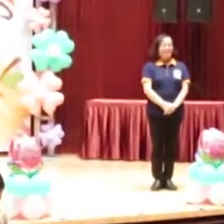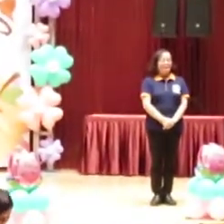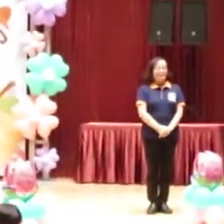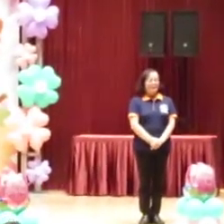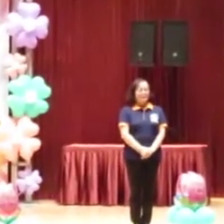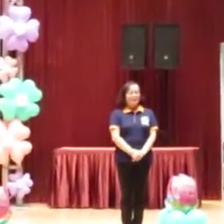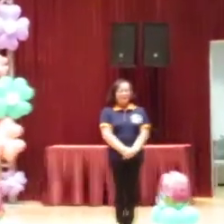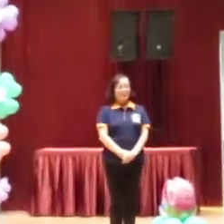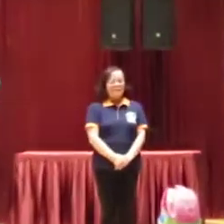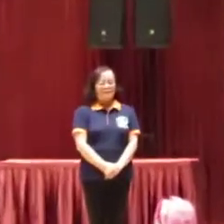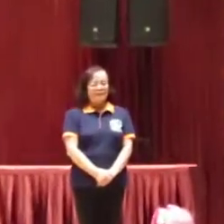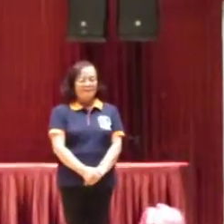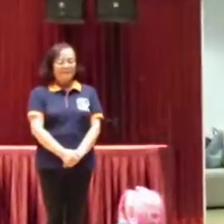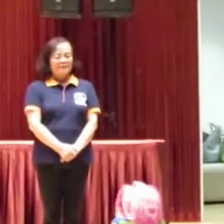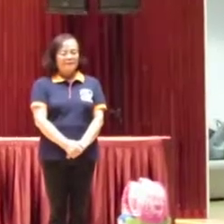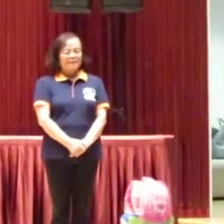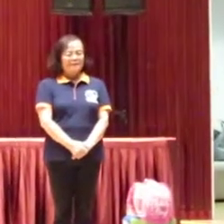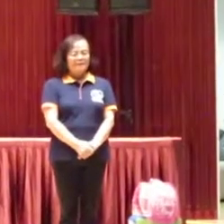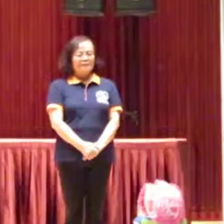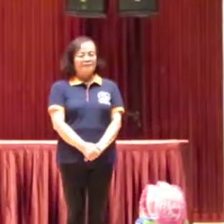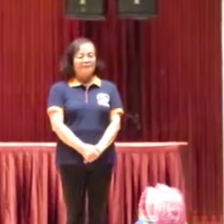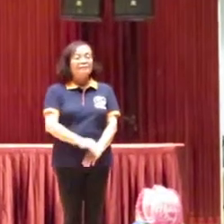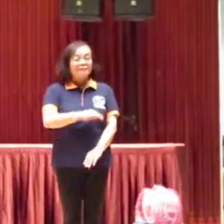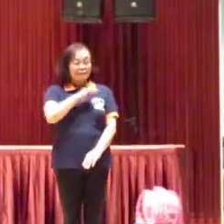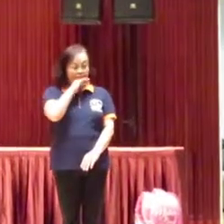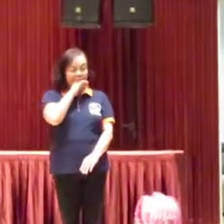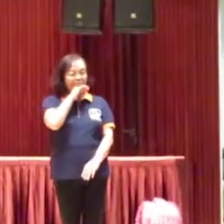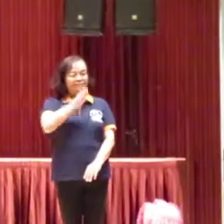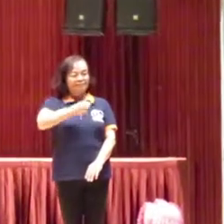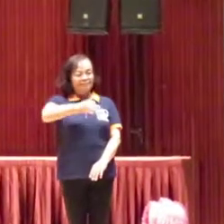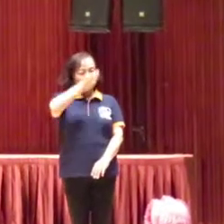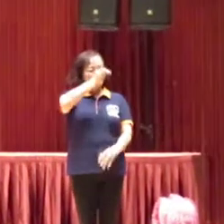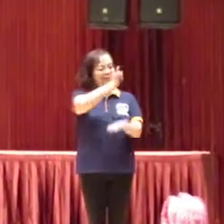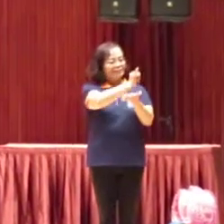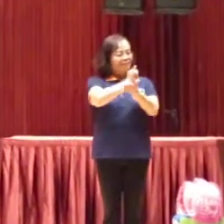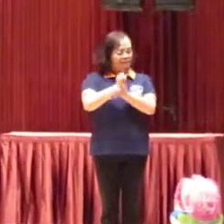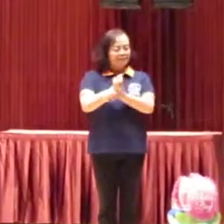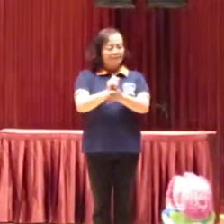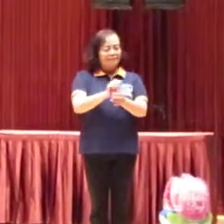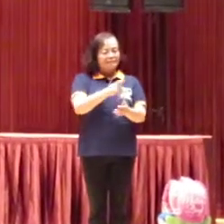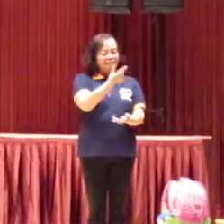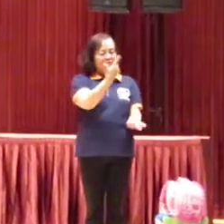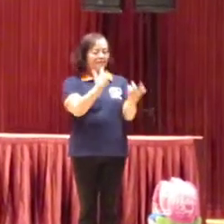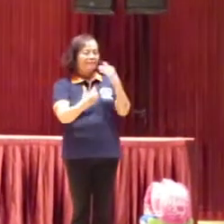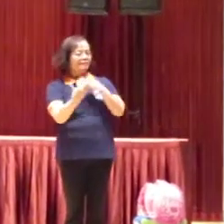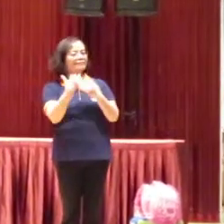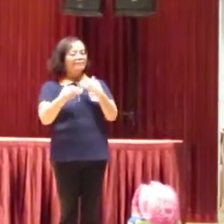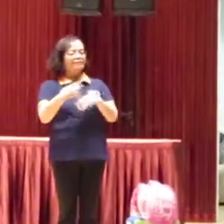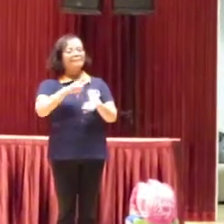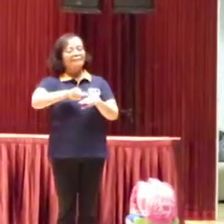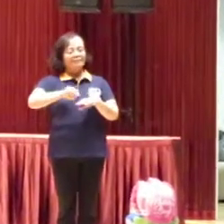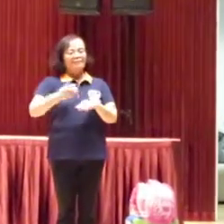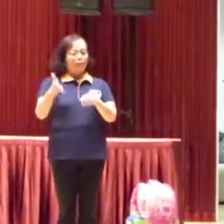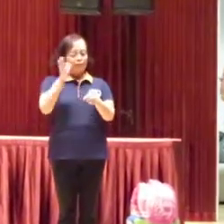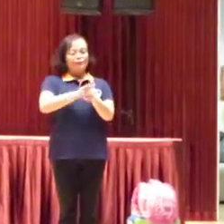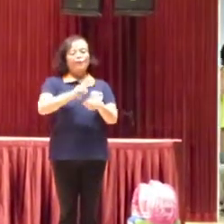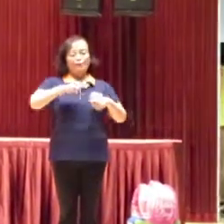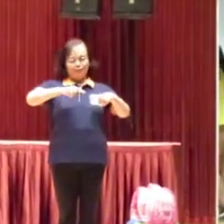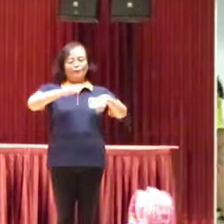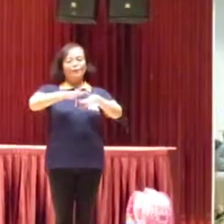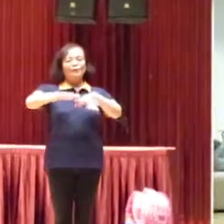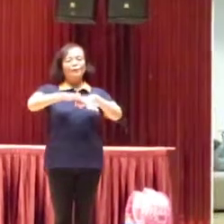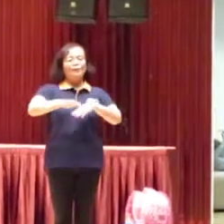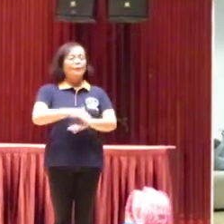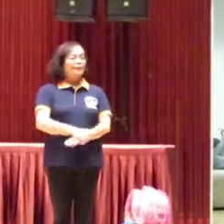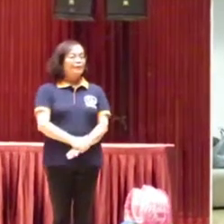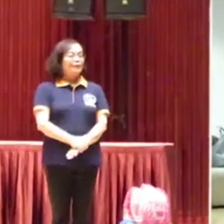谢。好，待会有贵宾陆续到达现场，那我们再补充来介绍。他在这边呢，先跟大家讲哈，今天